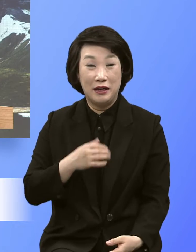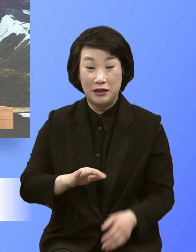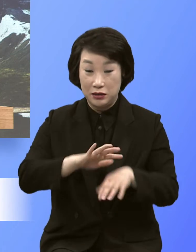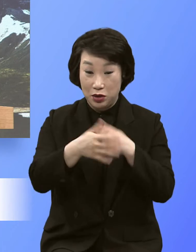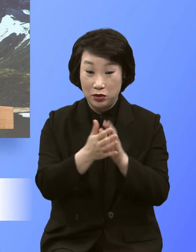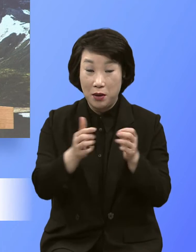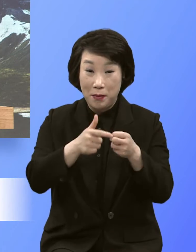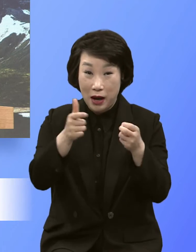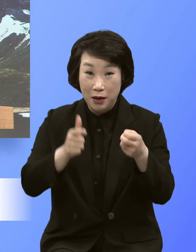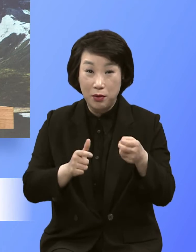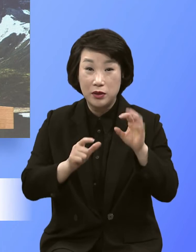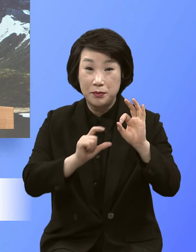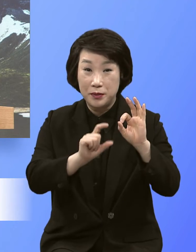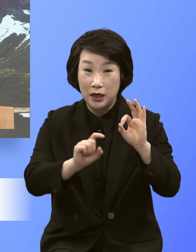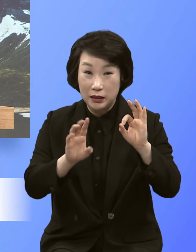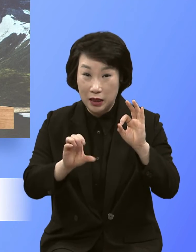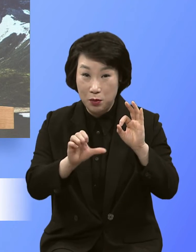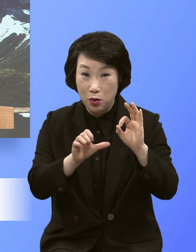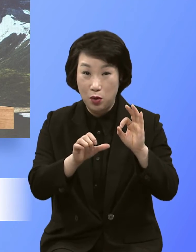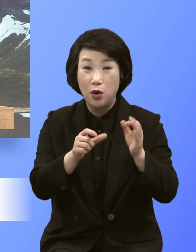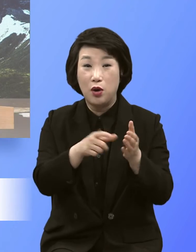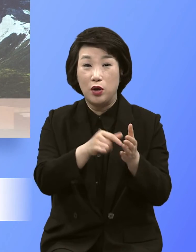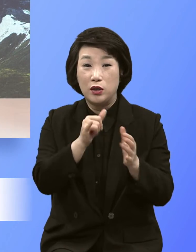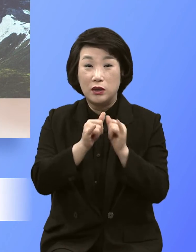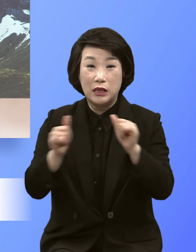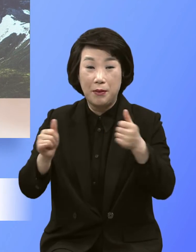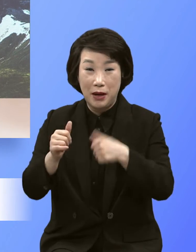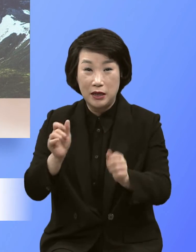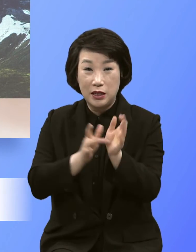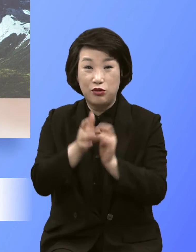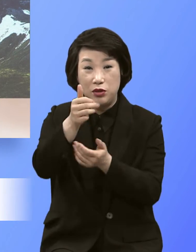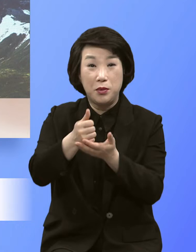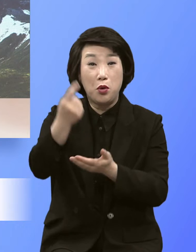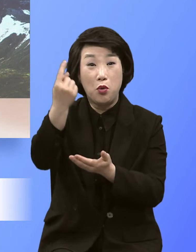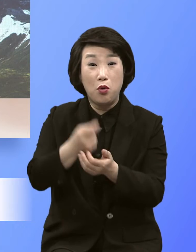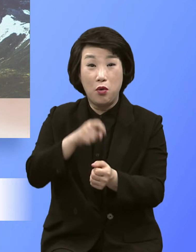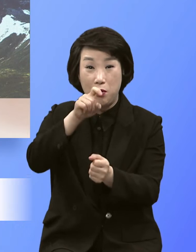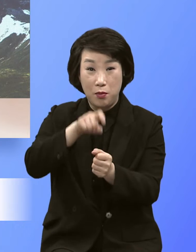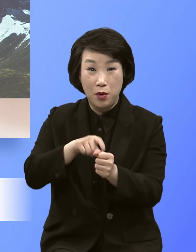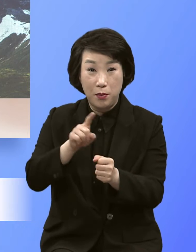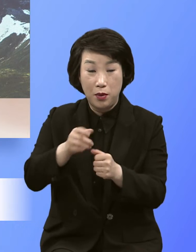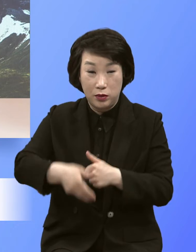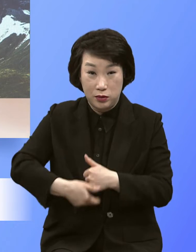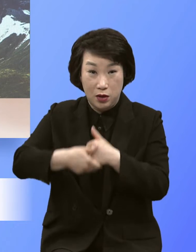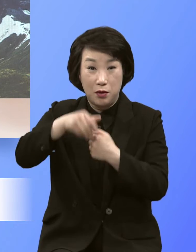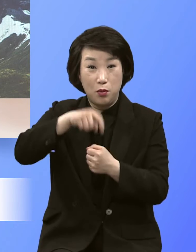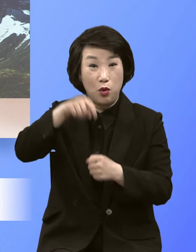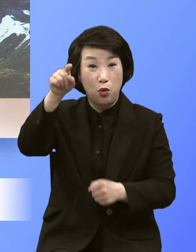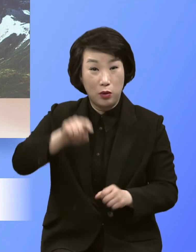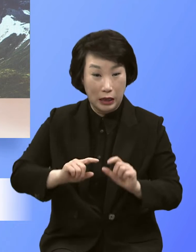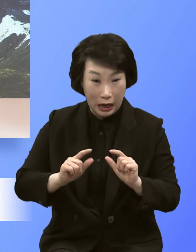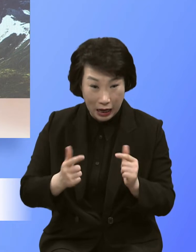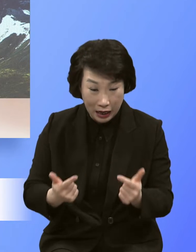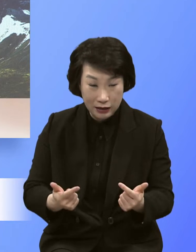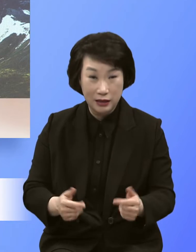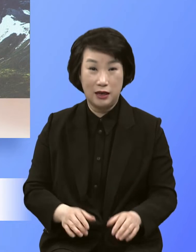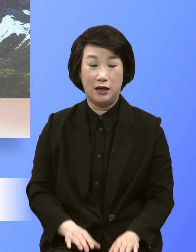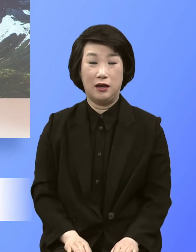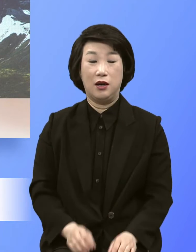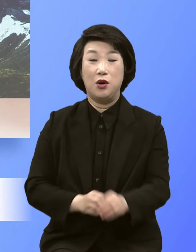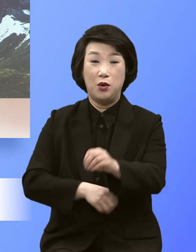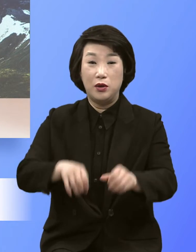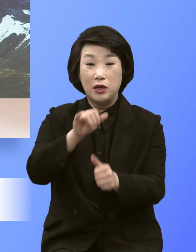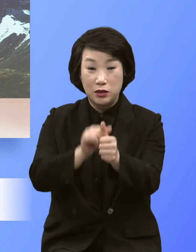마가복음 10장 45절에 인자에 온 것은 섬김을 받으려 함이